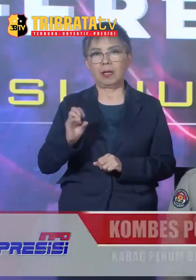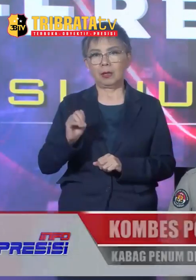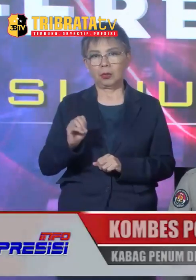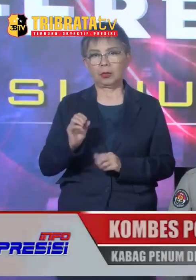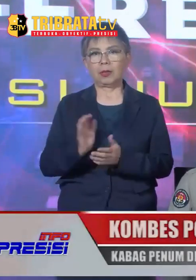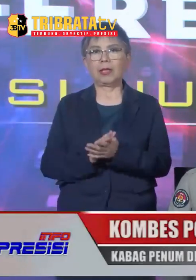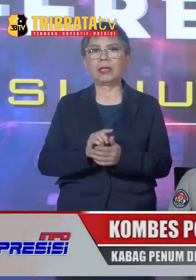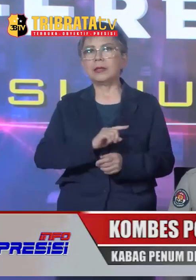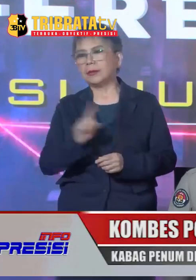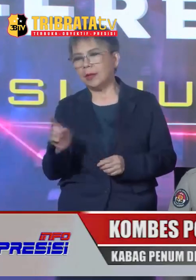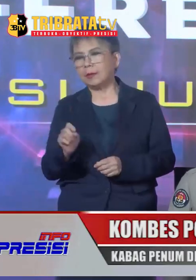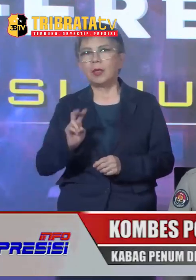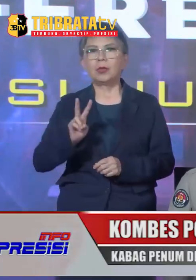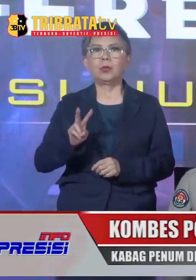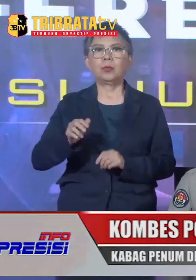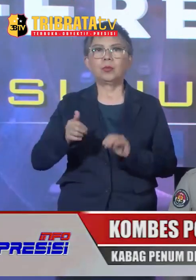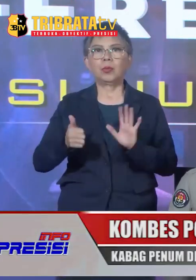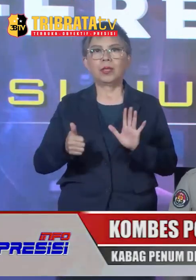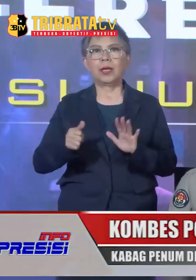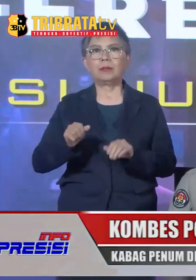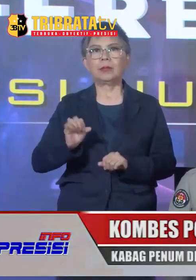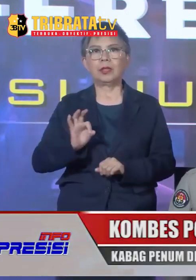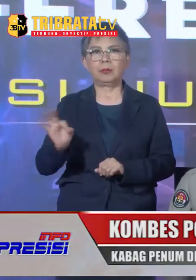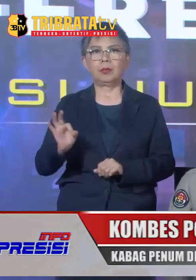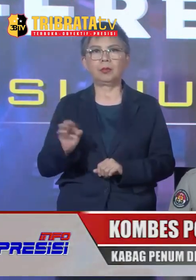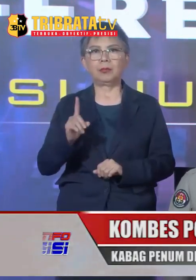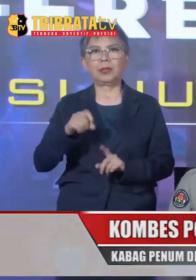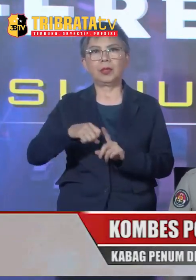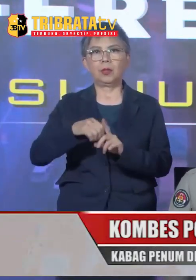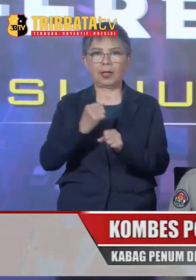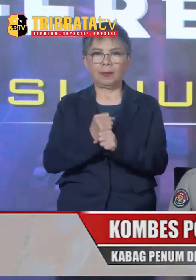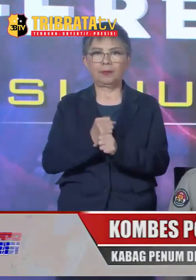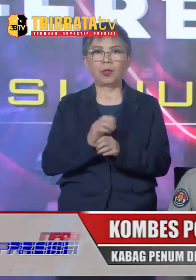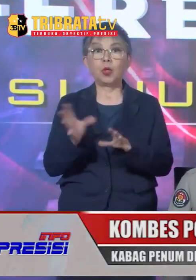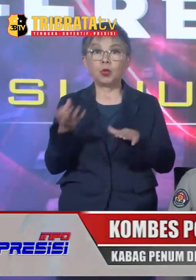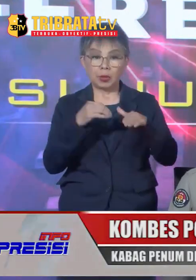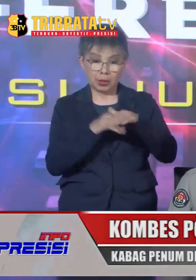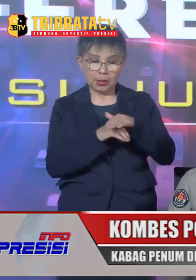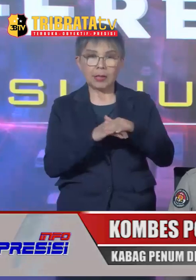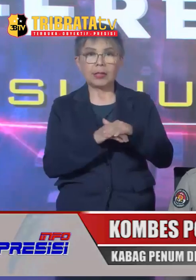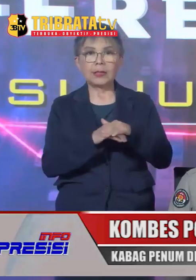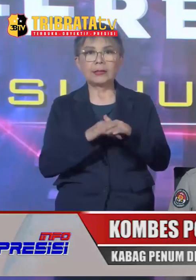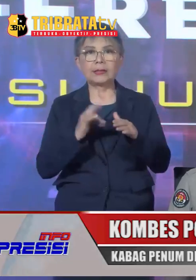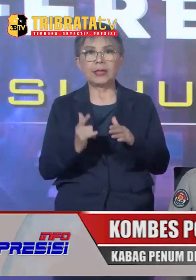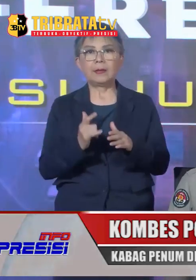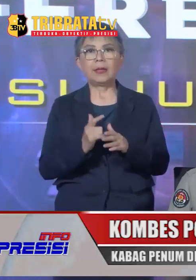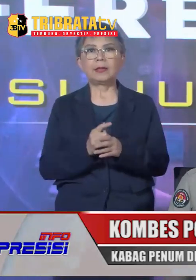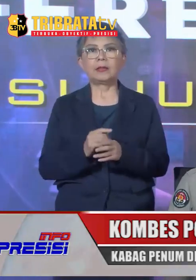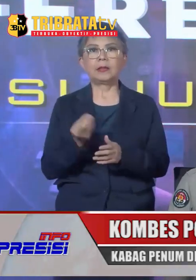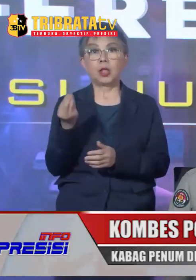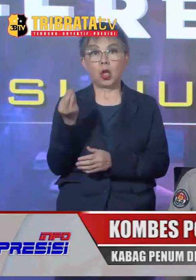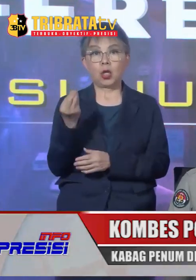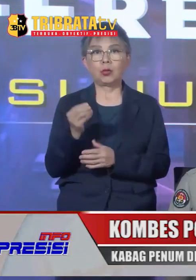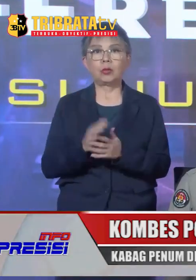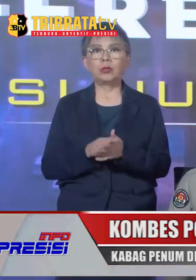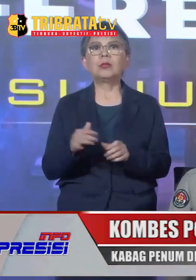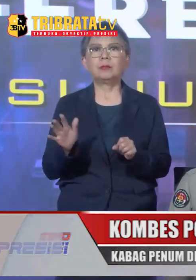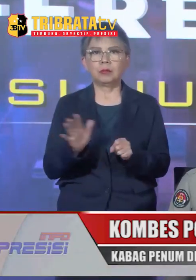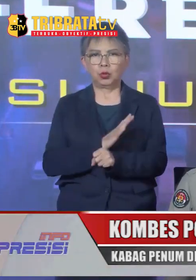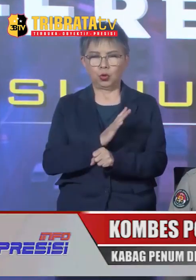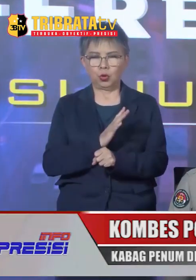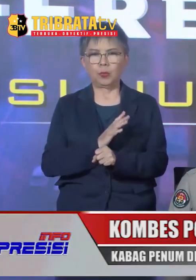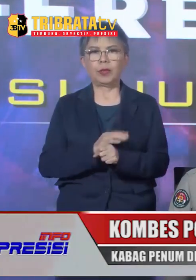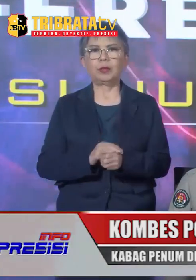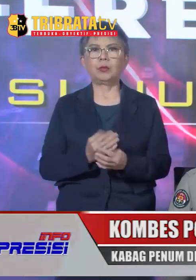25.000.500 hingga 26.000 per kg untuk stok ketersediaan lainnya saat ini